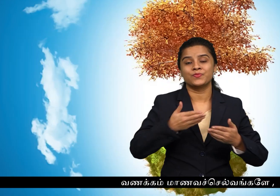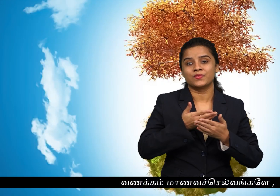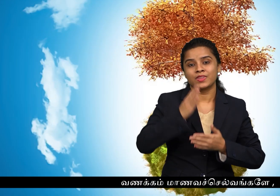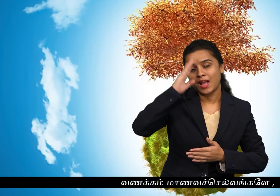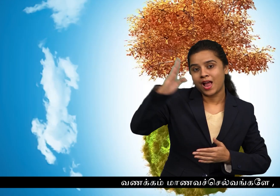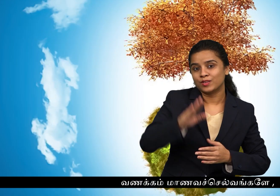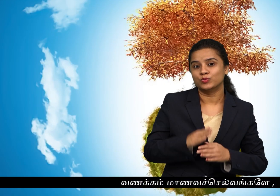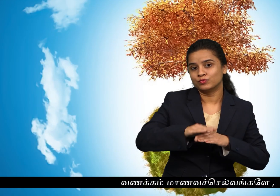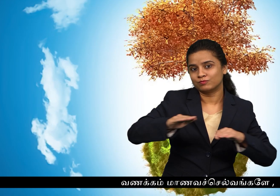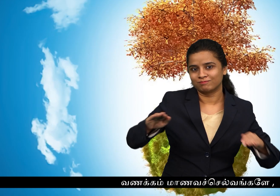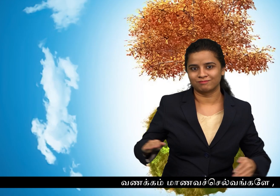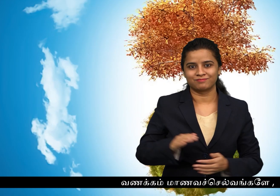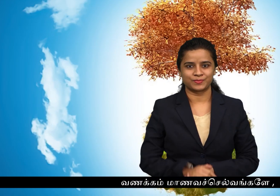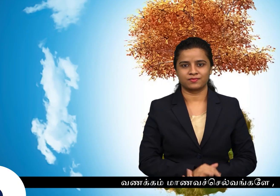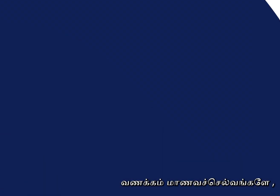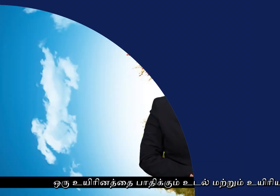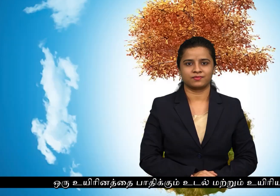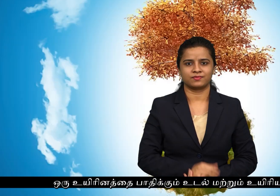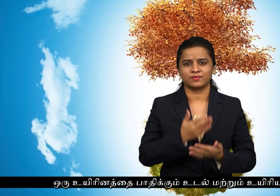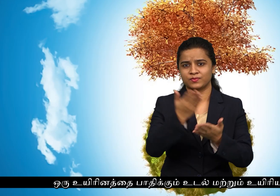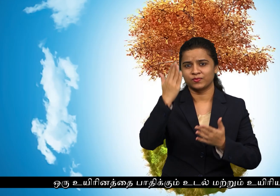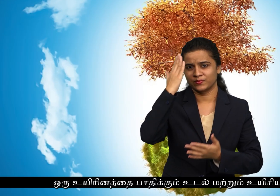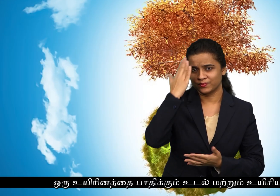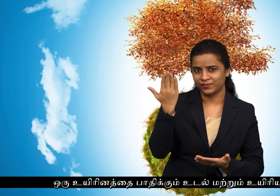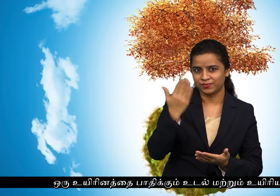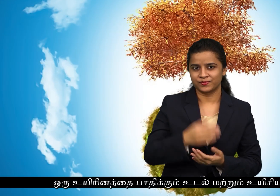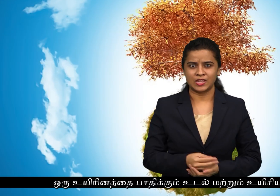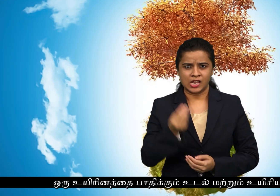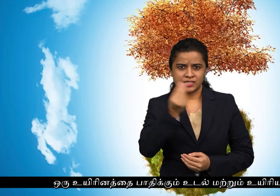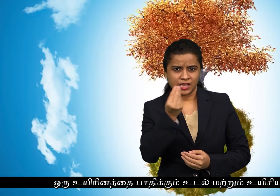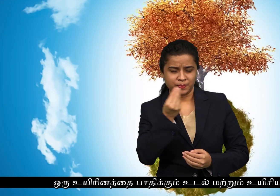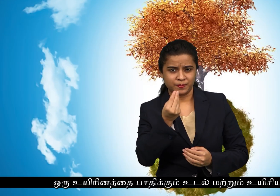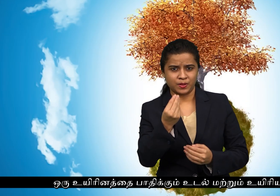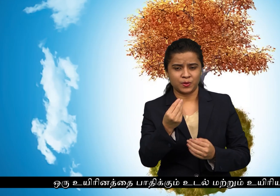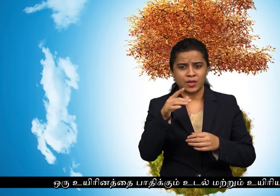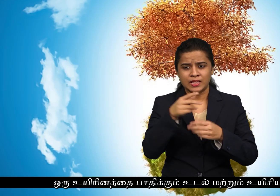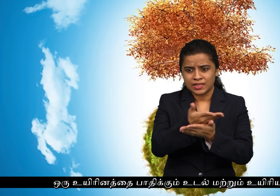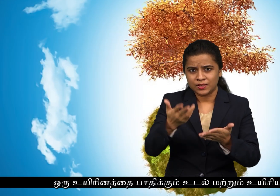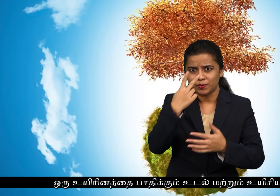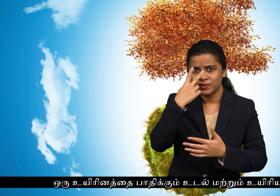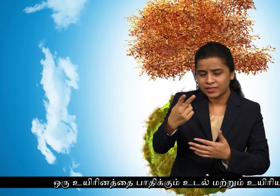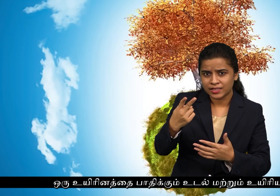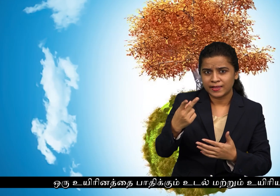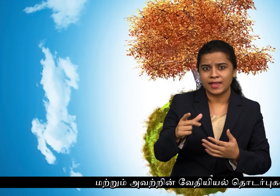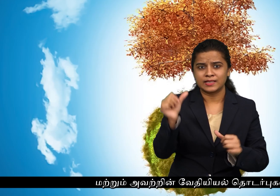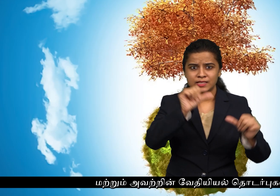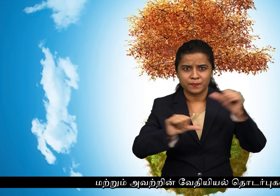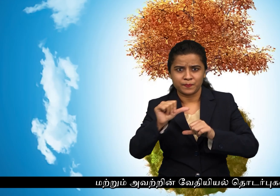வணக்கம் மாணவ செல்வங்களே. ஒரு உயிரினத்தை பாதிக்கும் உடல் மற்றும் உயிரியல் காரணிகள் மற்றும்